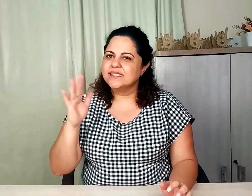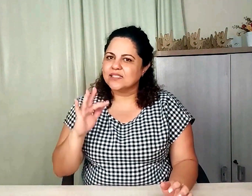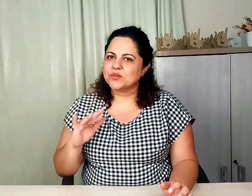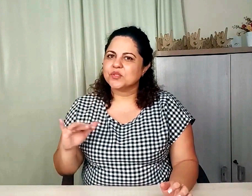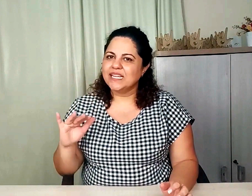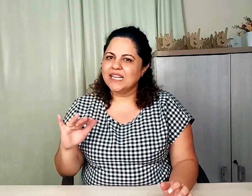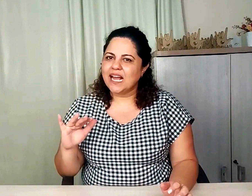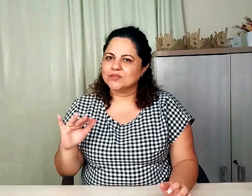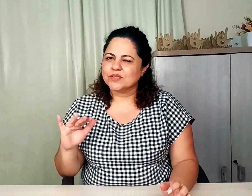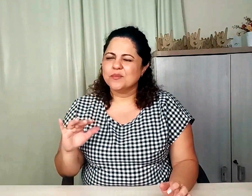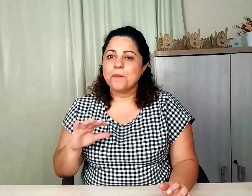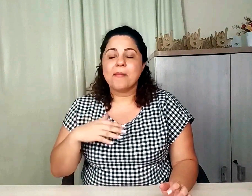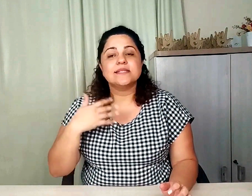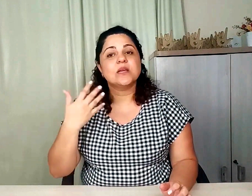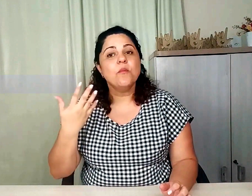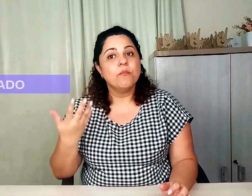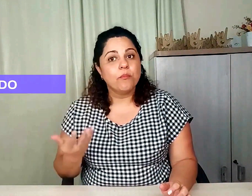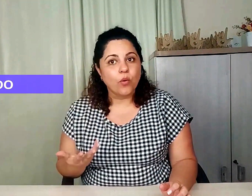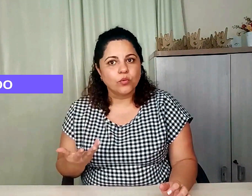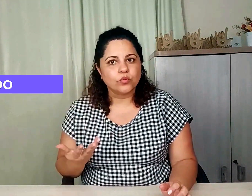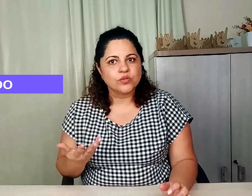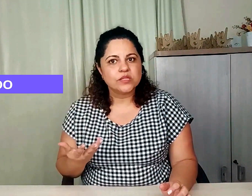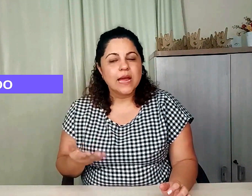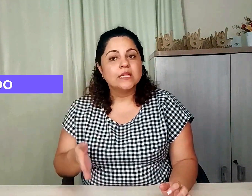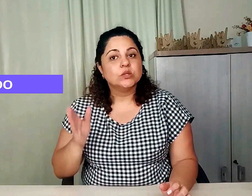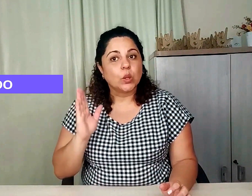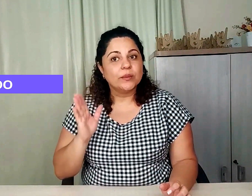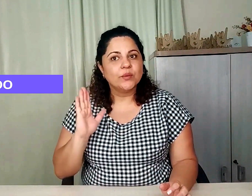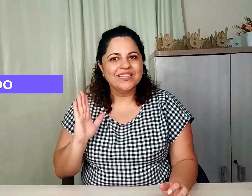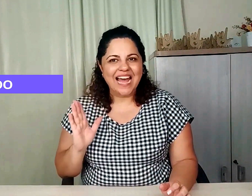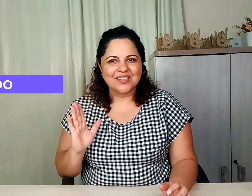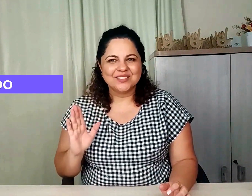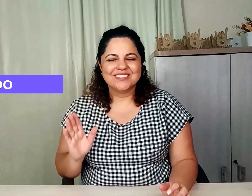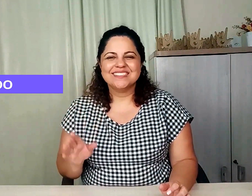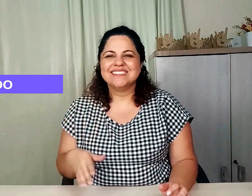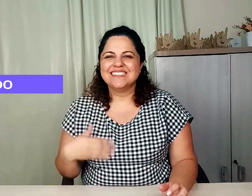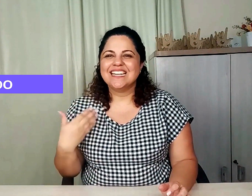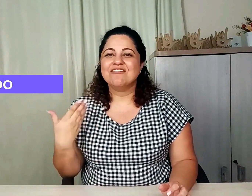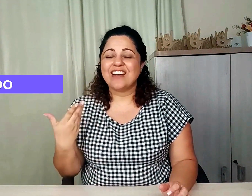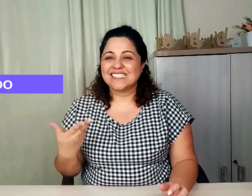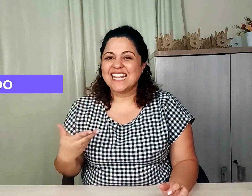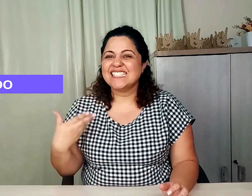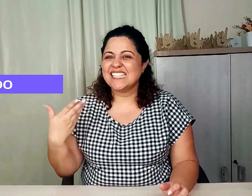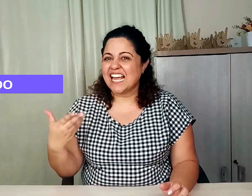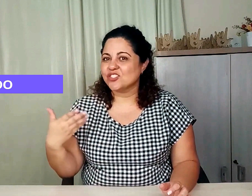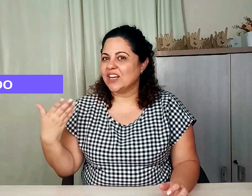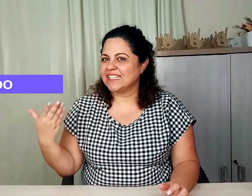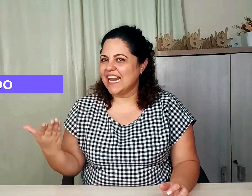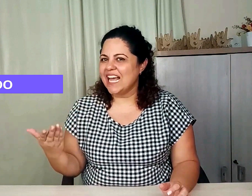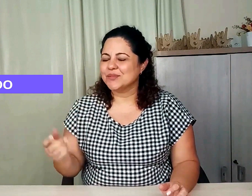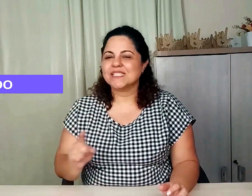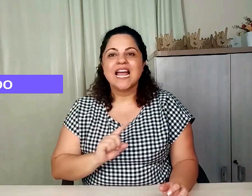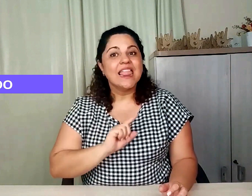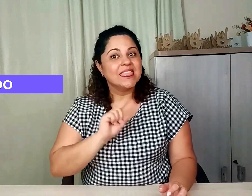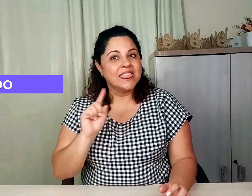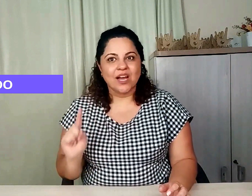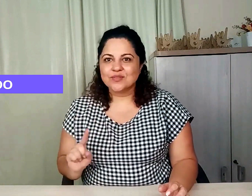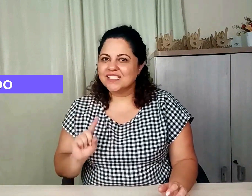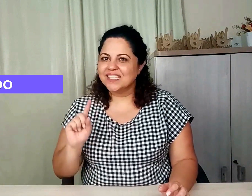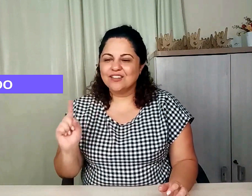são soletrados, mas são poucos. Tome cuidado. Fazer sinais soletrados não